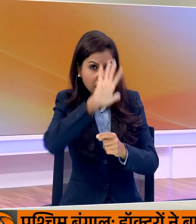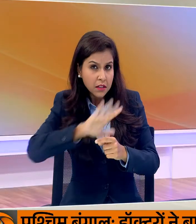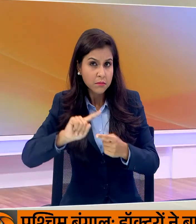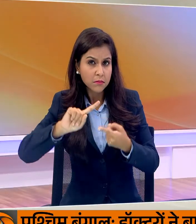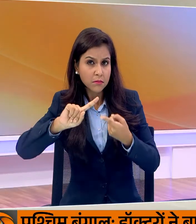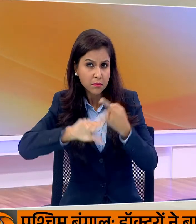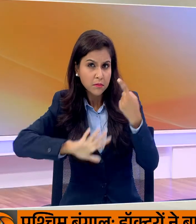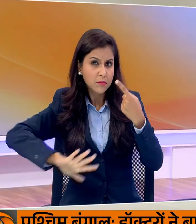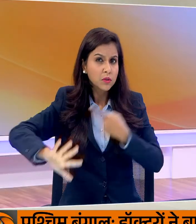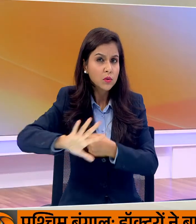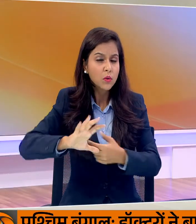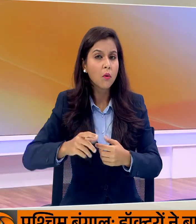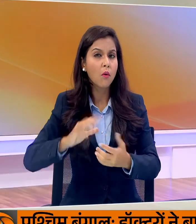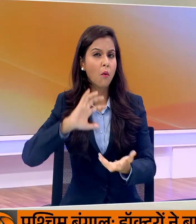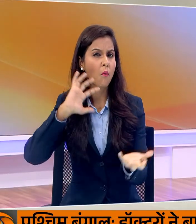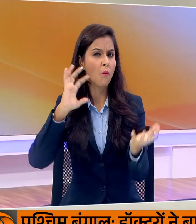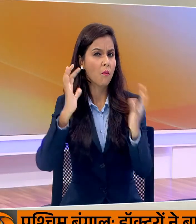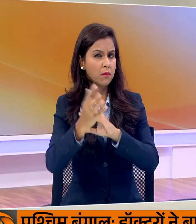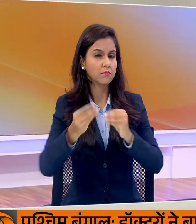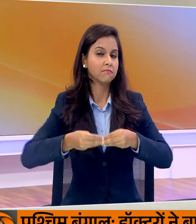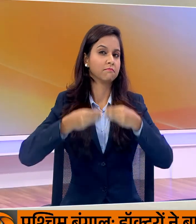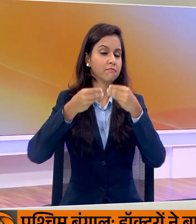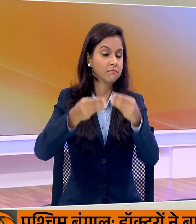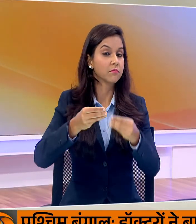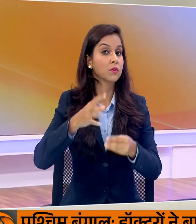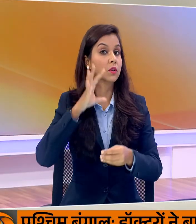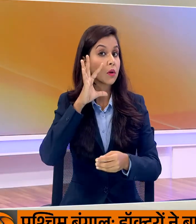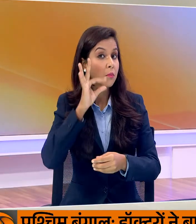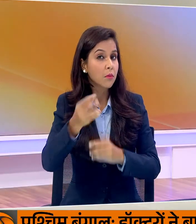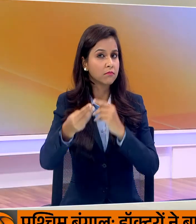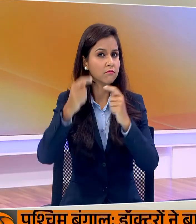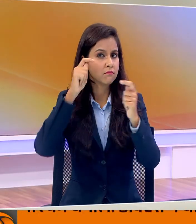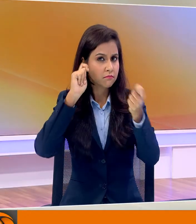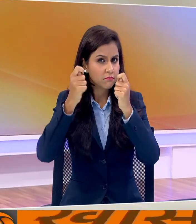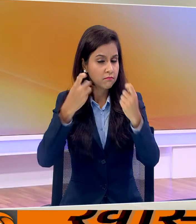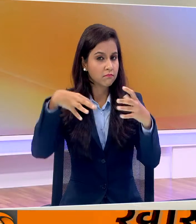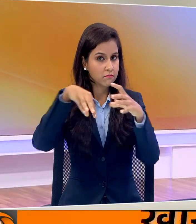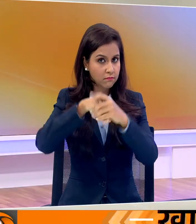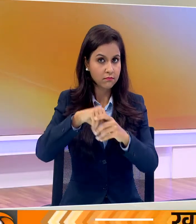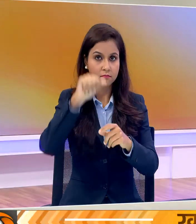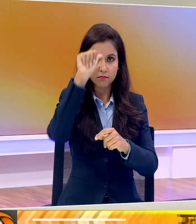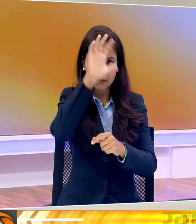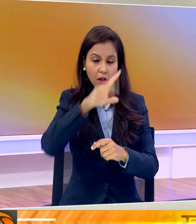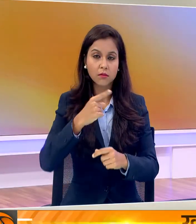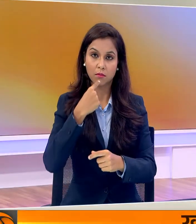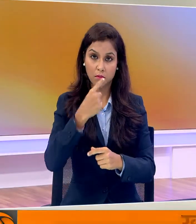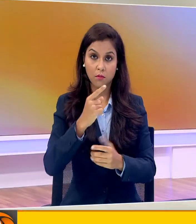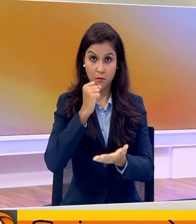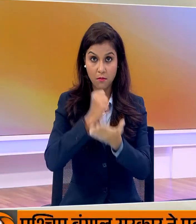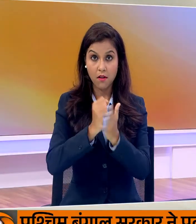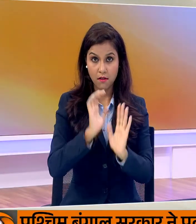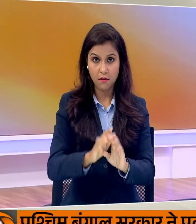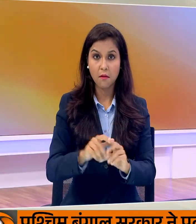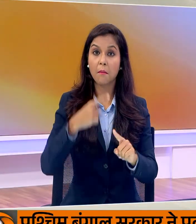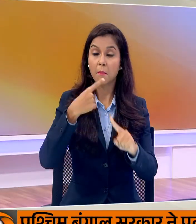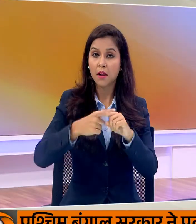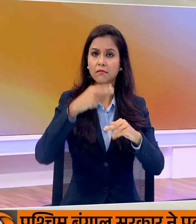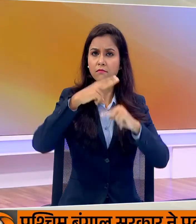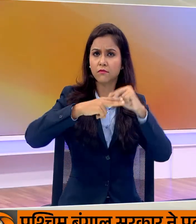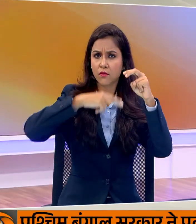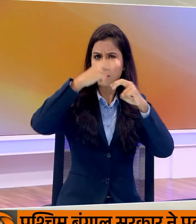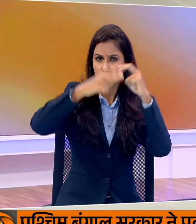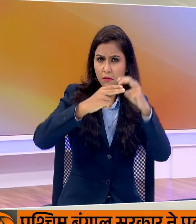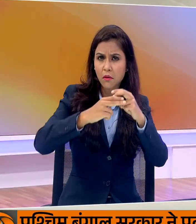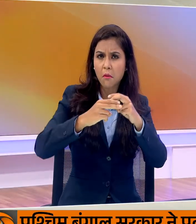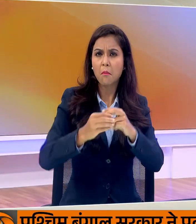इकोसिस्टम और वैश्विक सप्लाई में अहम भूमिका निभाने वाले भारत का भरोसा दिलाया। साथ ही मैन्युफैक्चरर फैसिलिटी लगाने